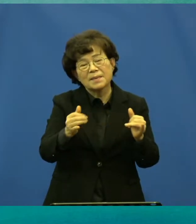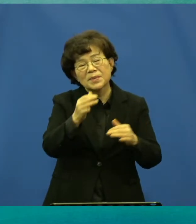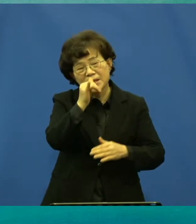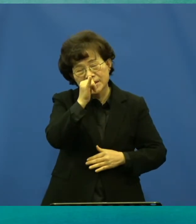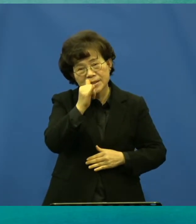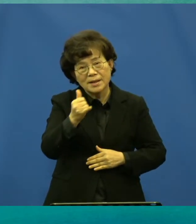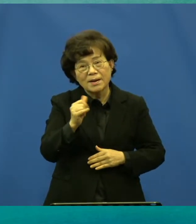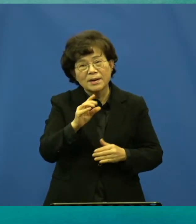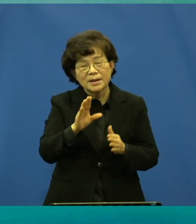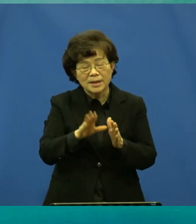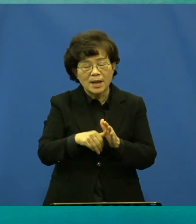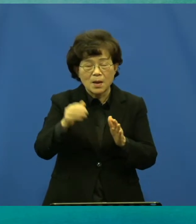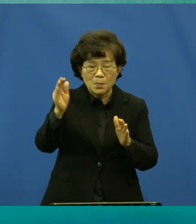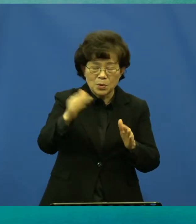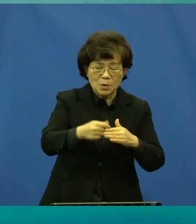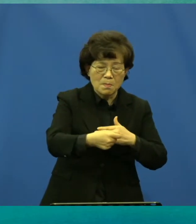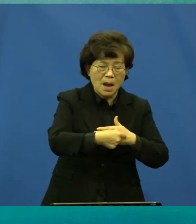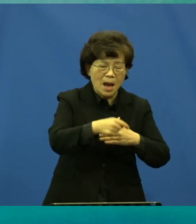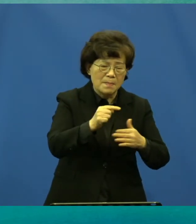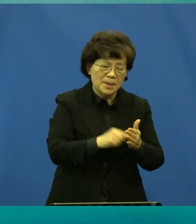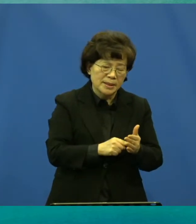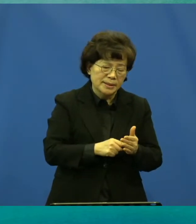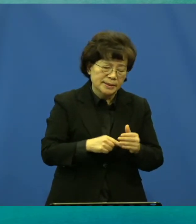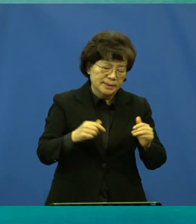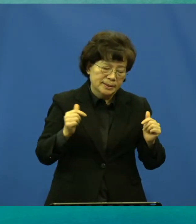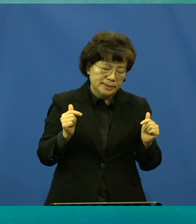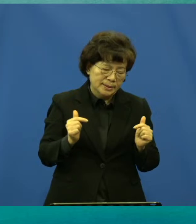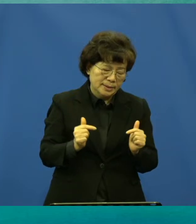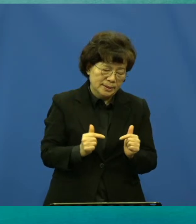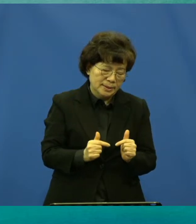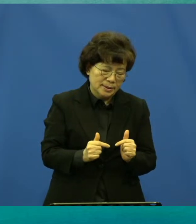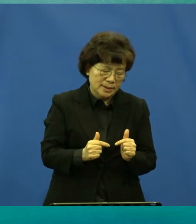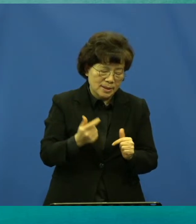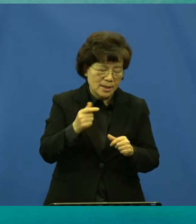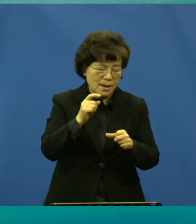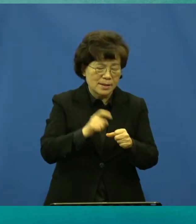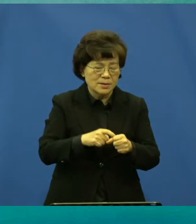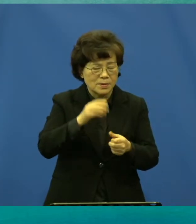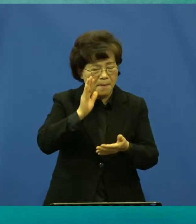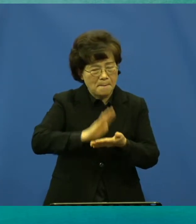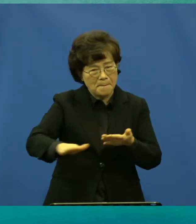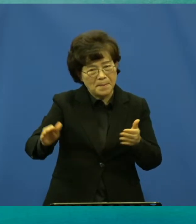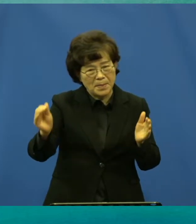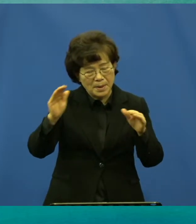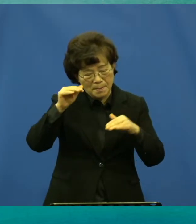그런데 언제부터인가 마음이 떠났습니다. 영적으로 바닥을 쳤습니다.